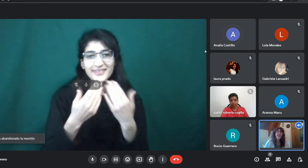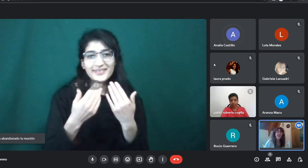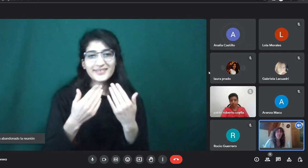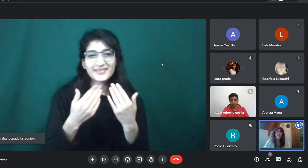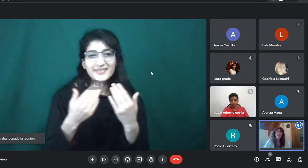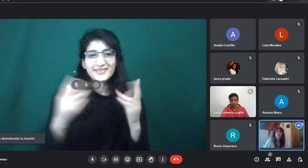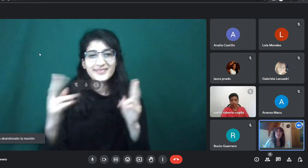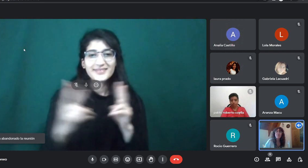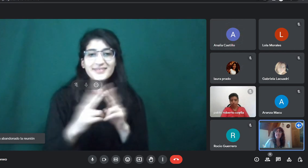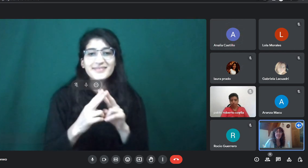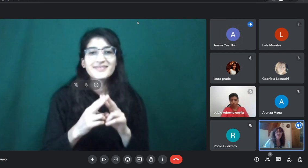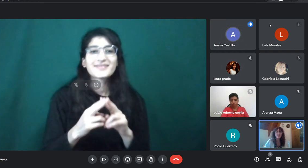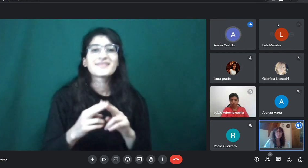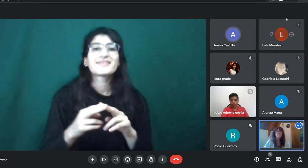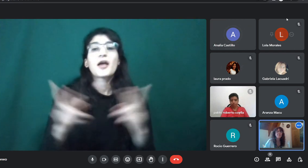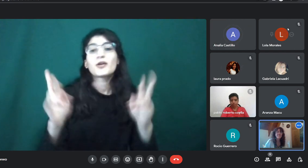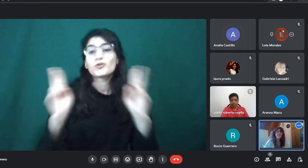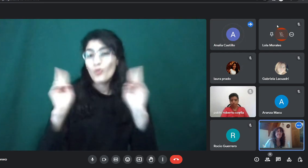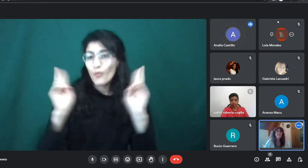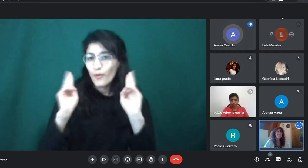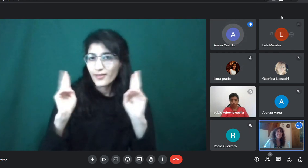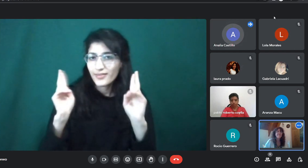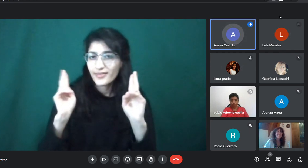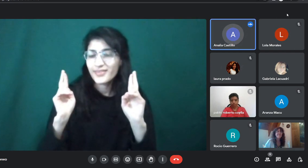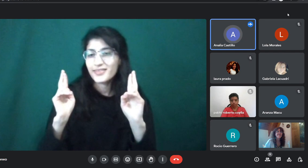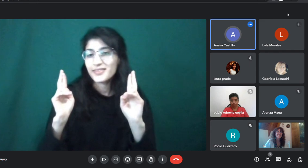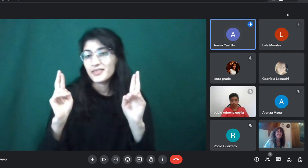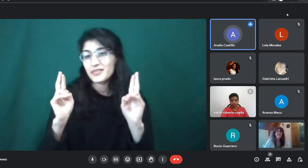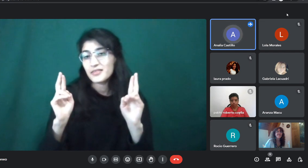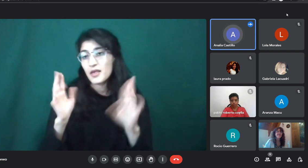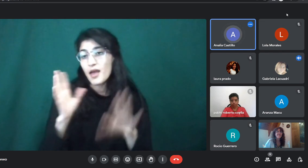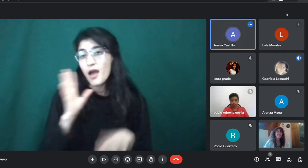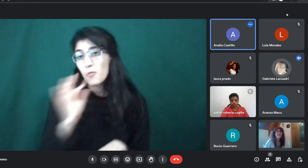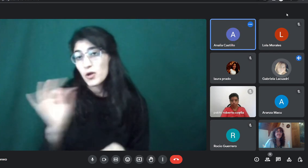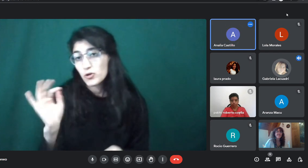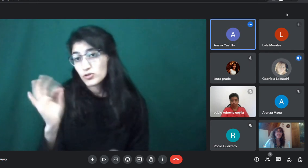Analía. Cualquier cosa, avísanos. Bueno, listo. Gracias. Bueno, muchas gracias.